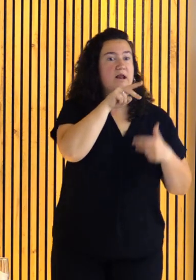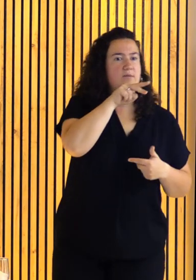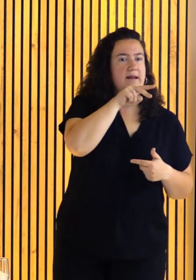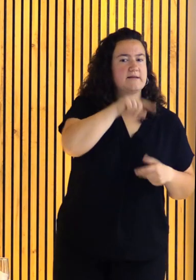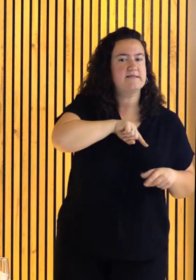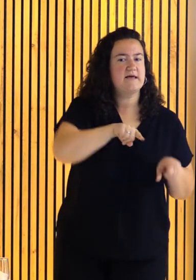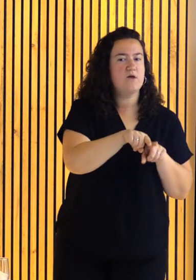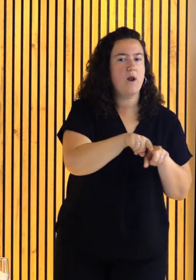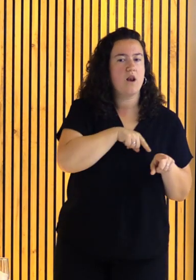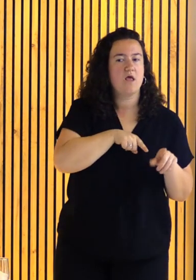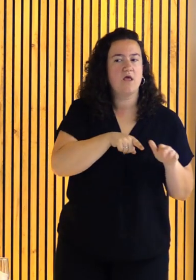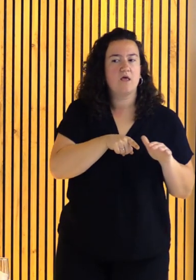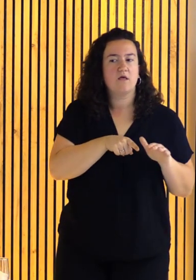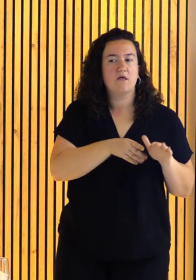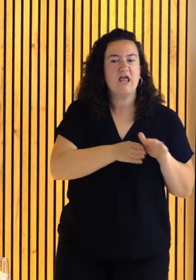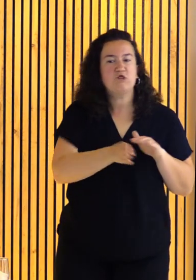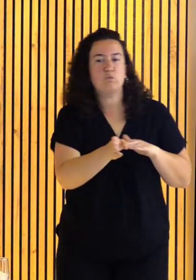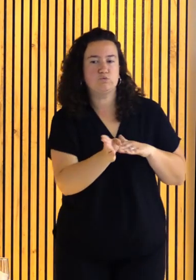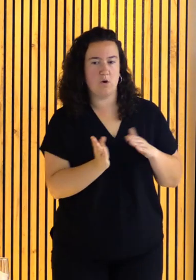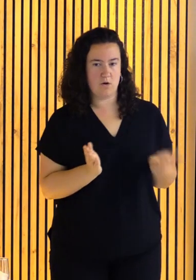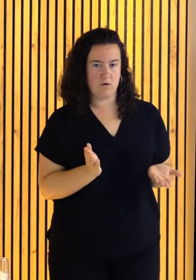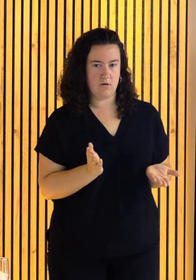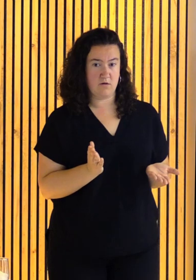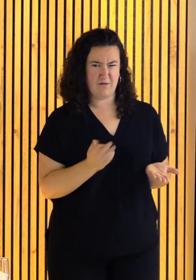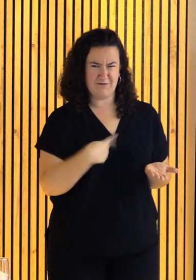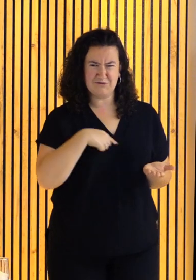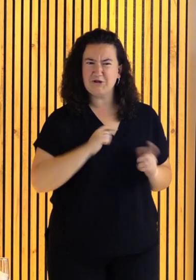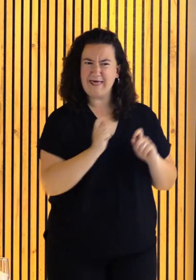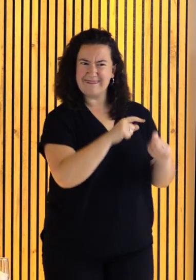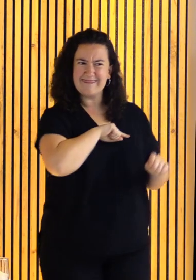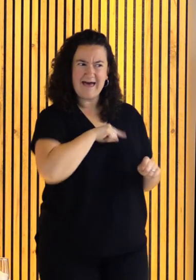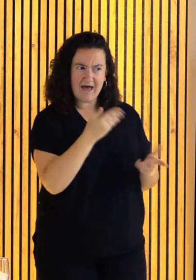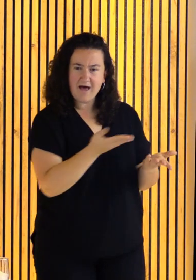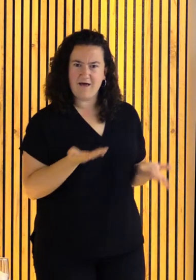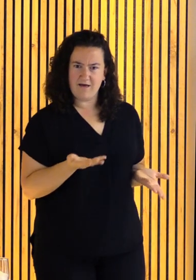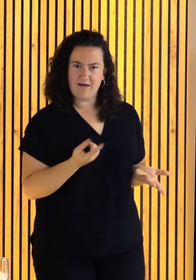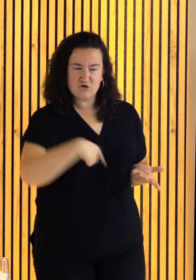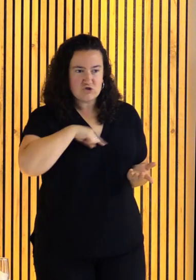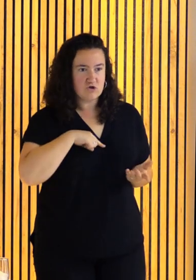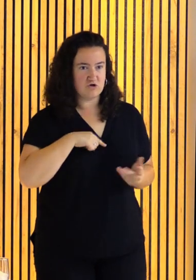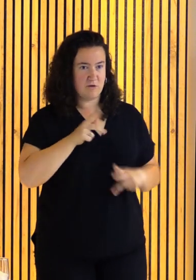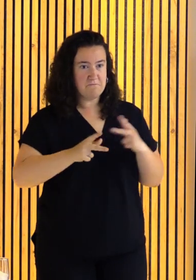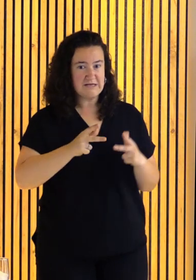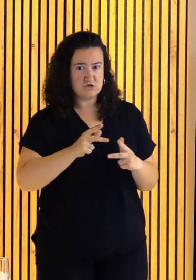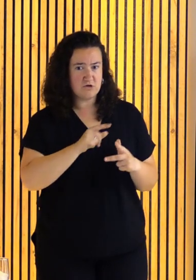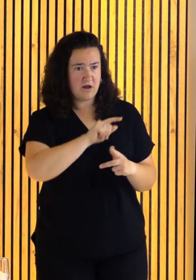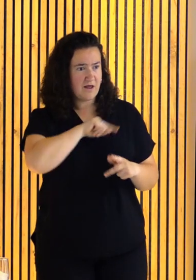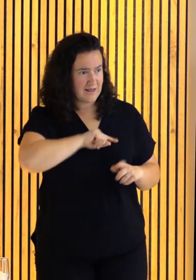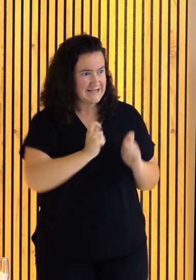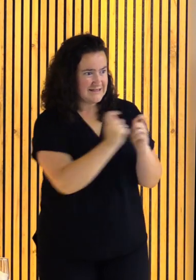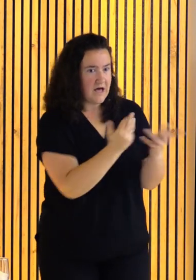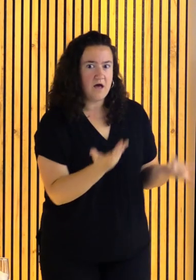hori sentierazten genien guk, intrusoak zirela, ez? Euskaldun non partetik hori sentierazten genien guk